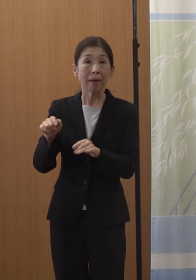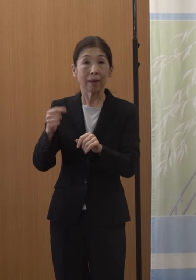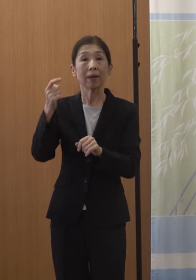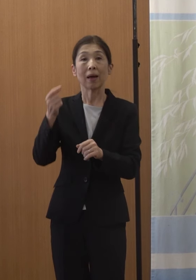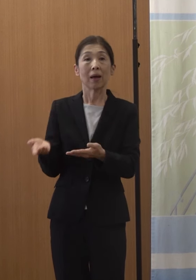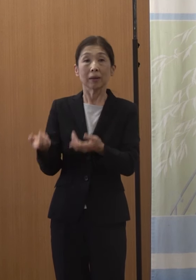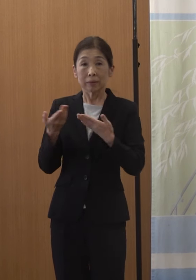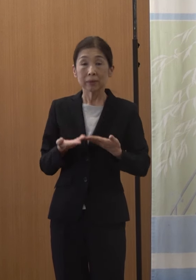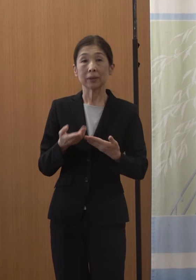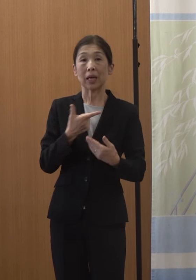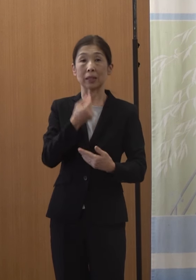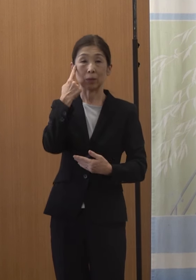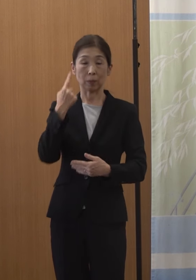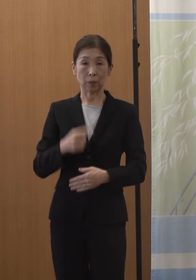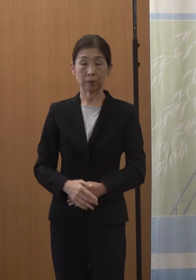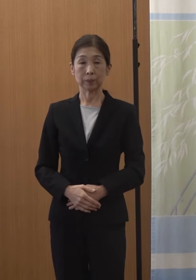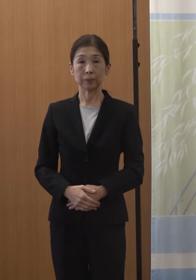えています。